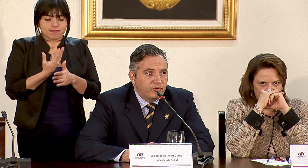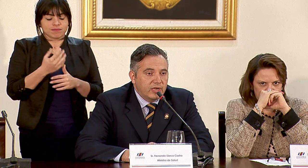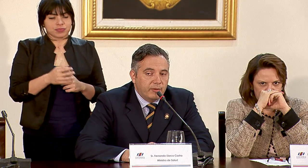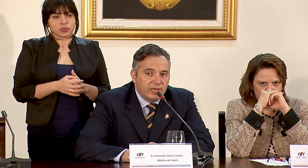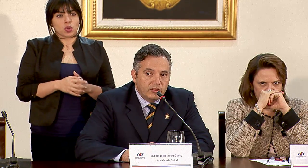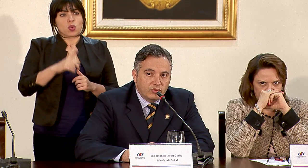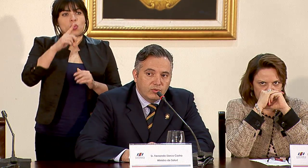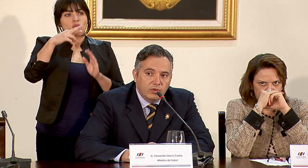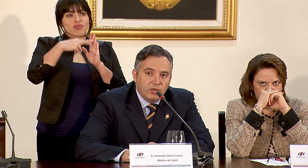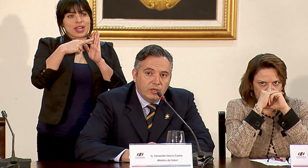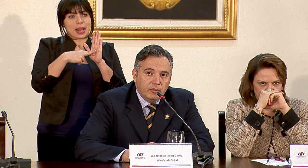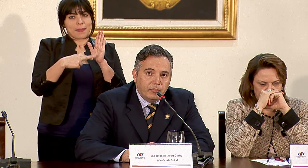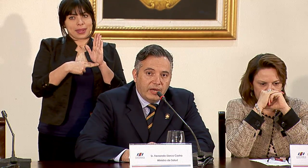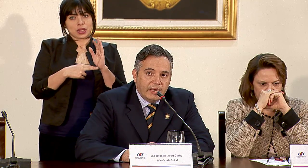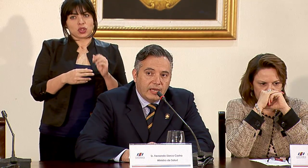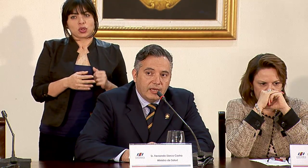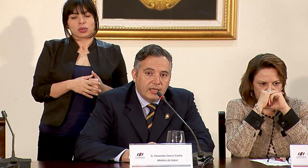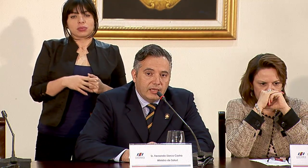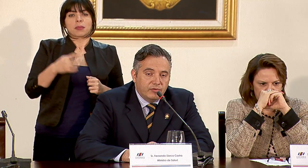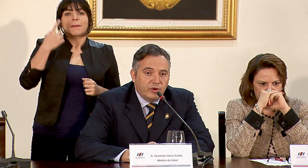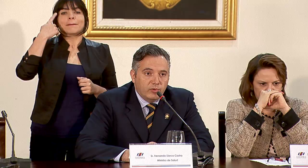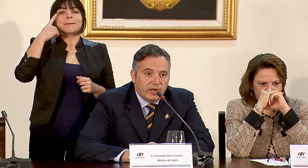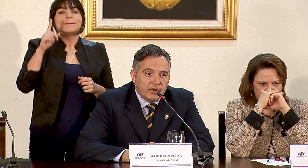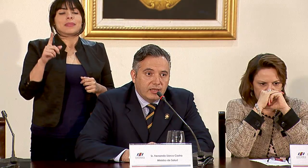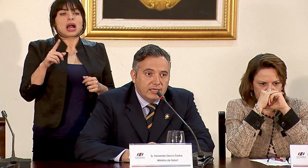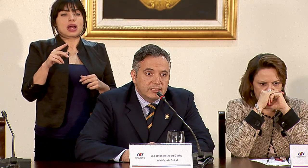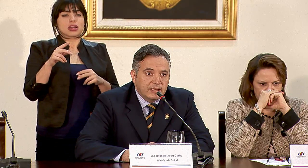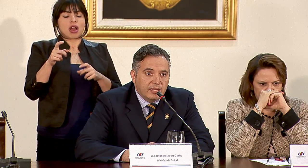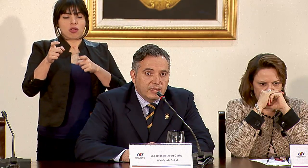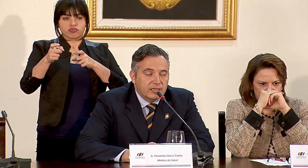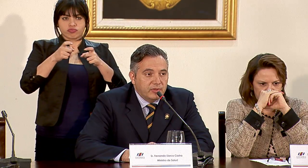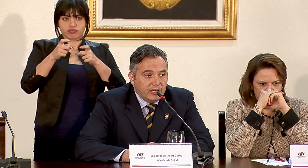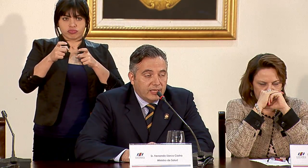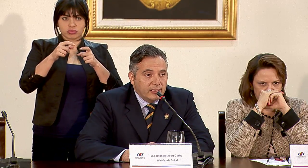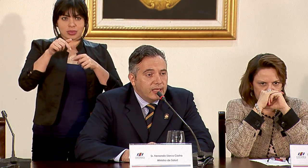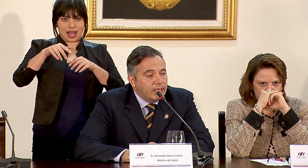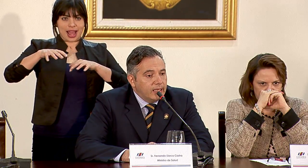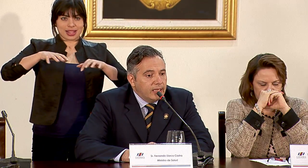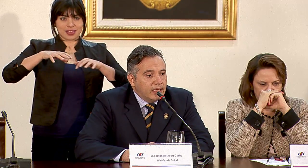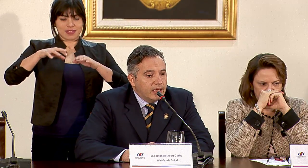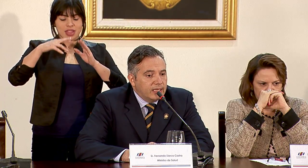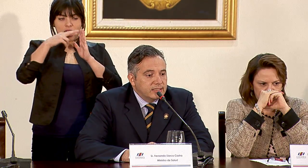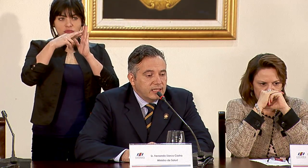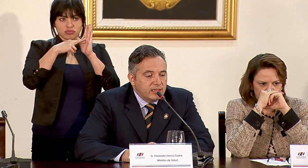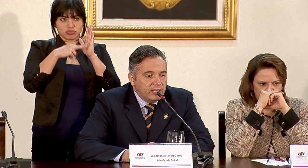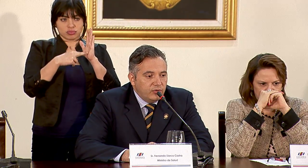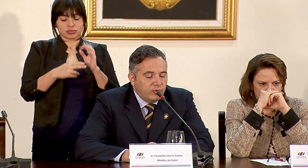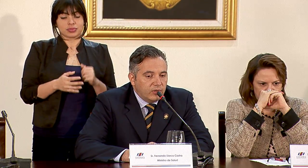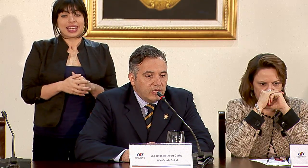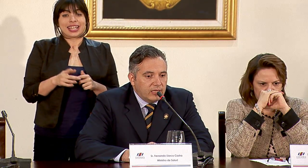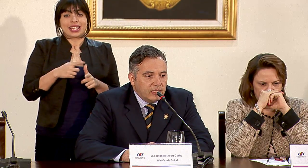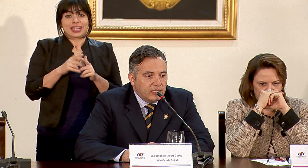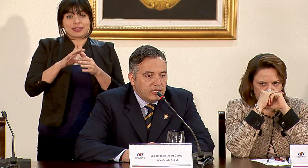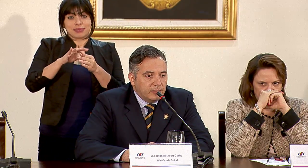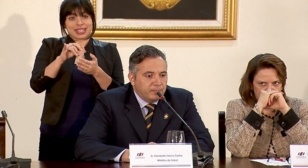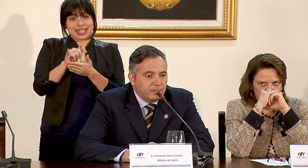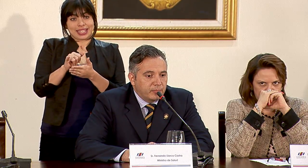reglamento para regular esta actividad. En ese sentido,